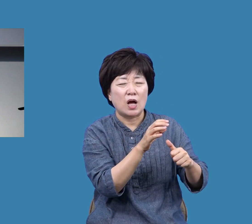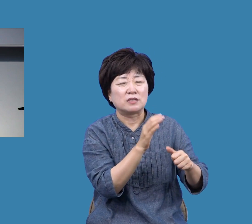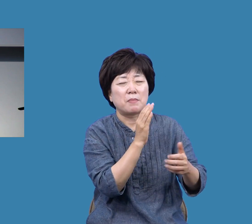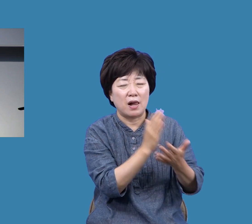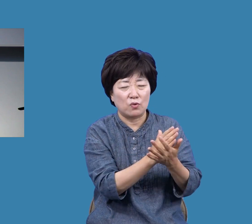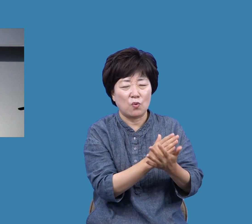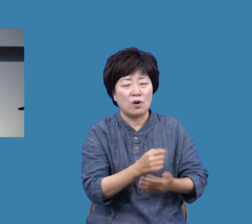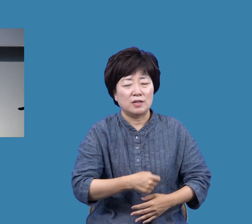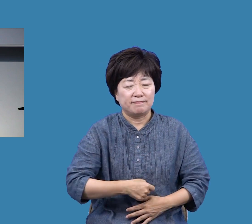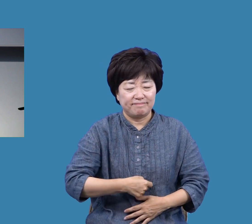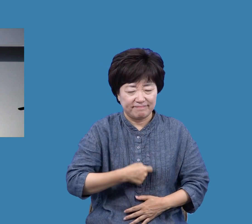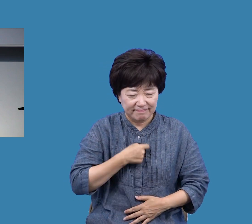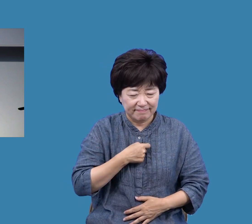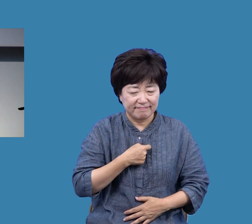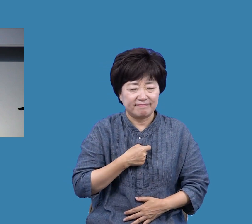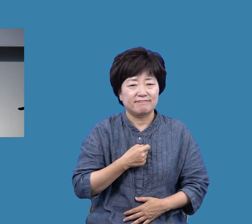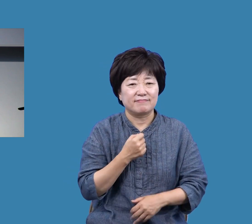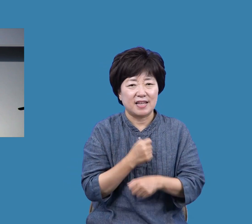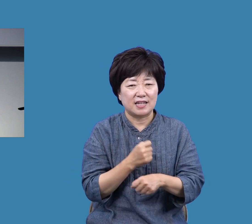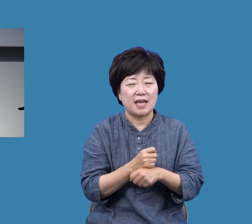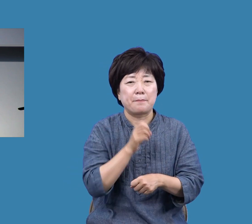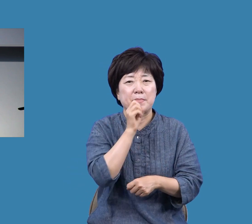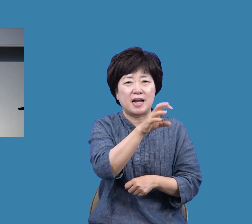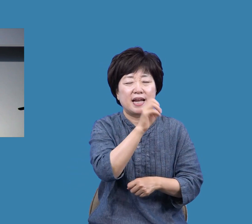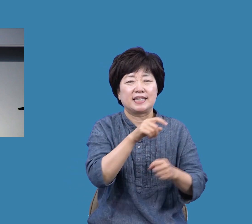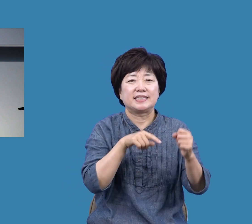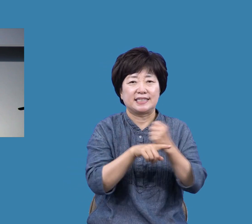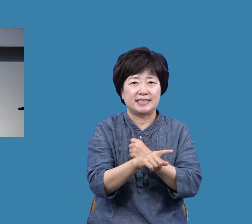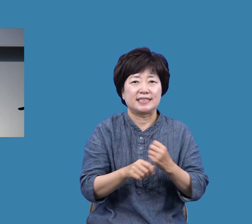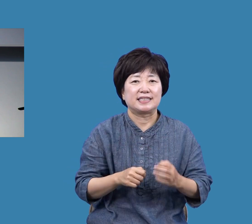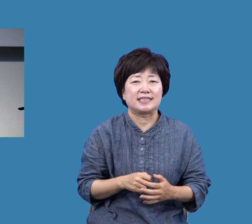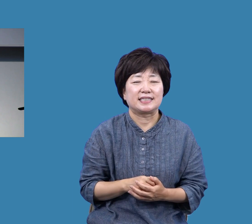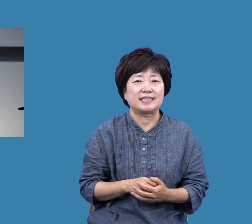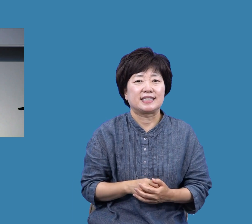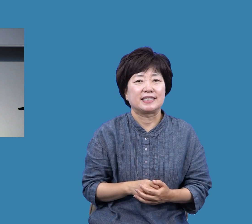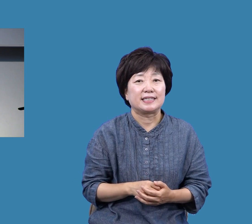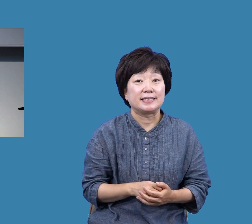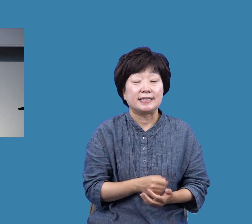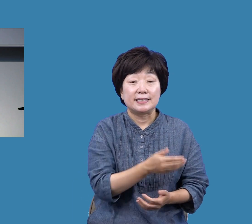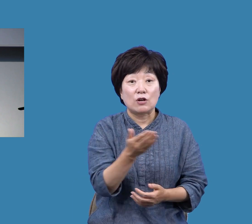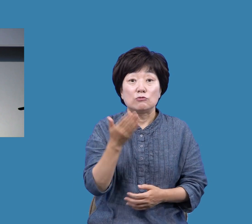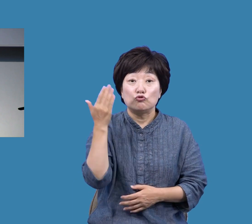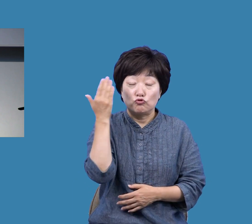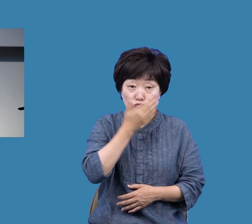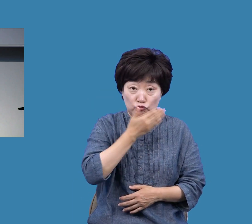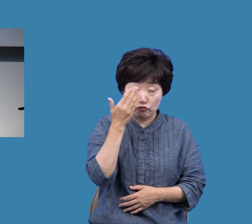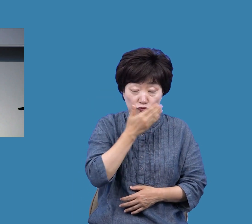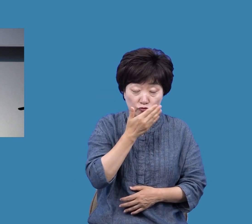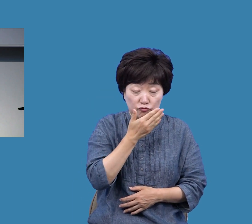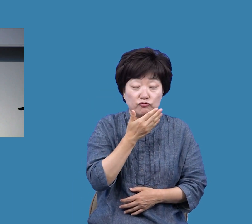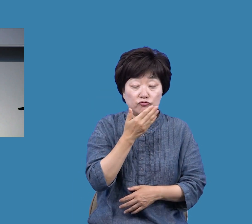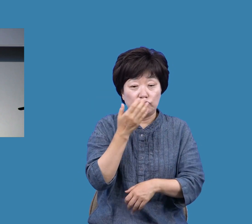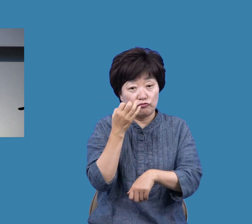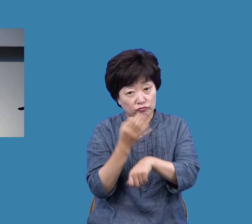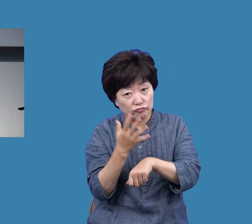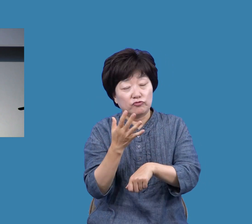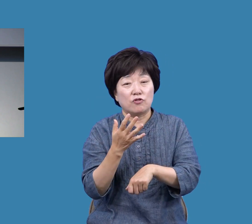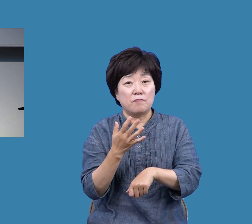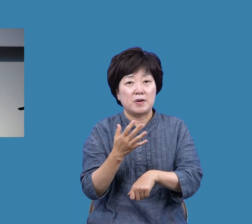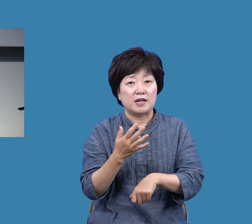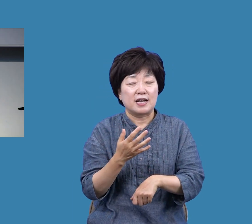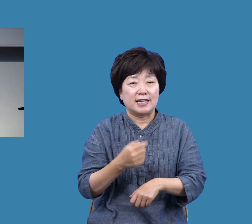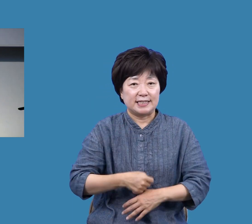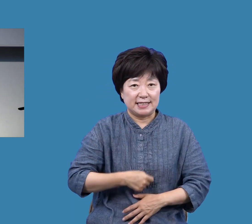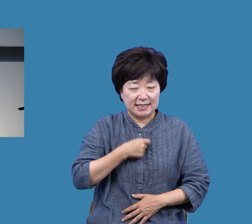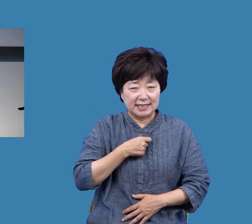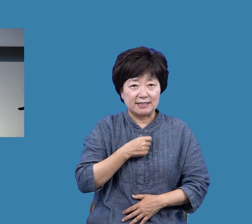진실하게 솔직하게 그렇게 대하라는 거야. 여러분 순전함과 진실함은요 영을 활성화시켜요. 이거